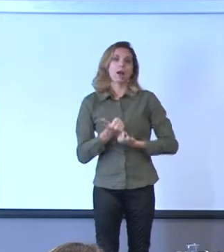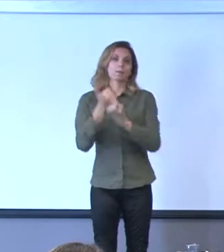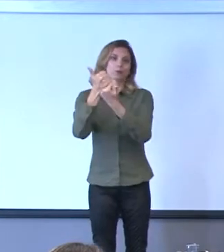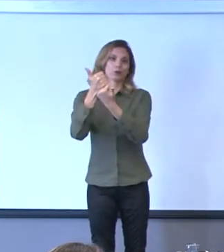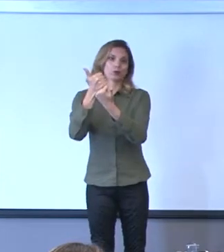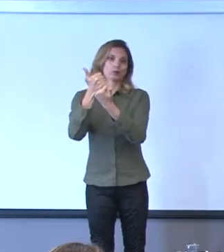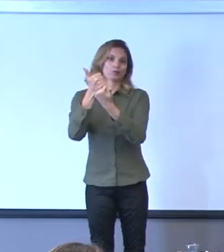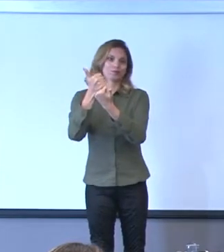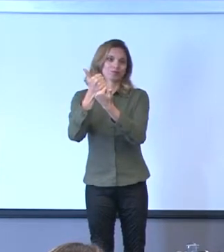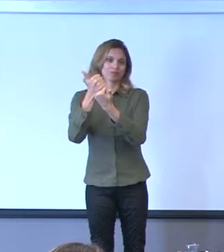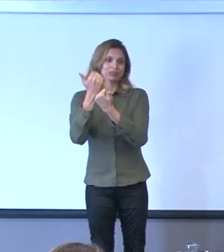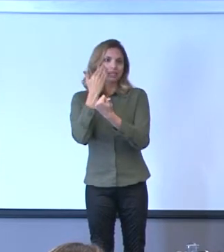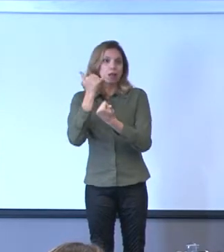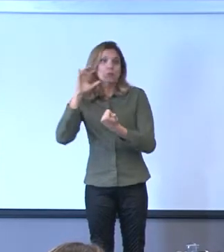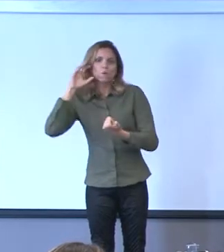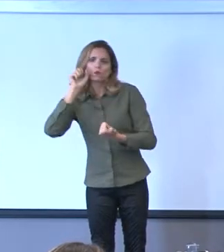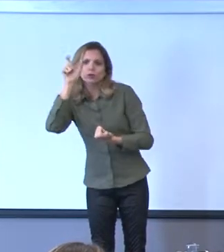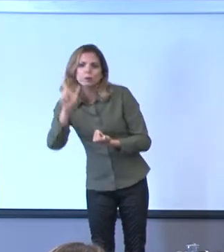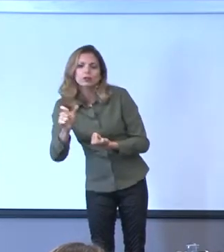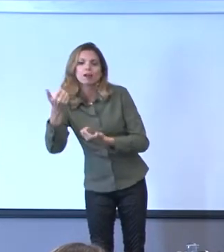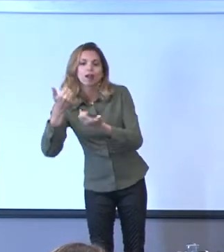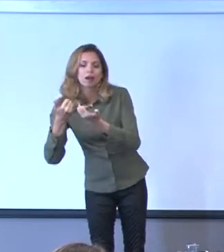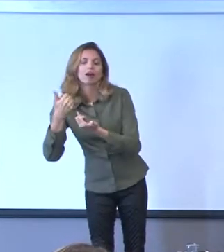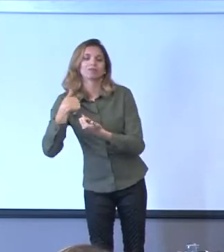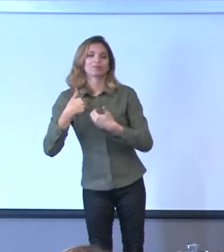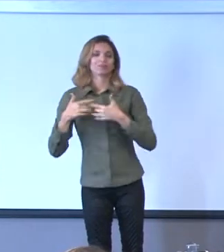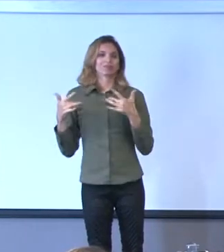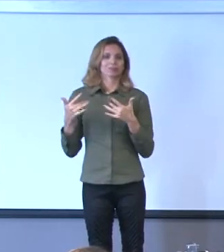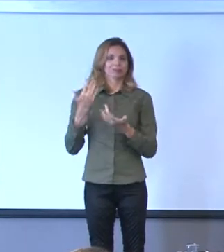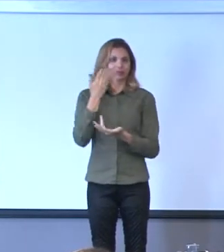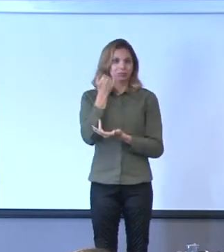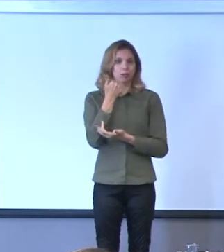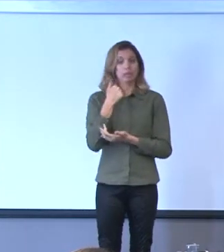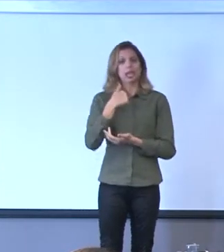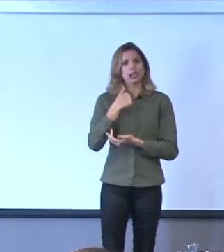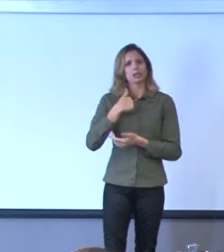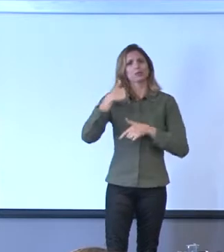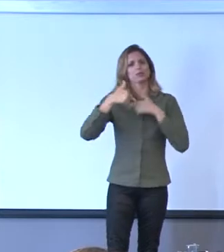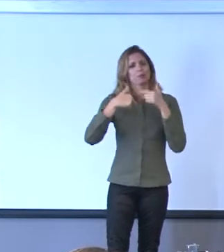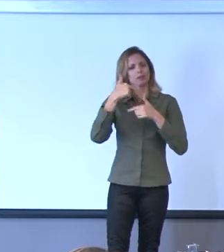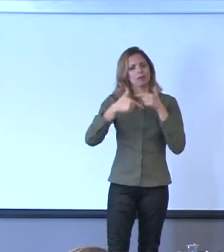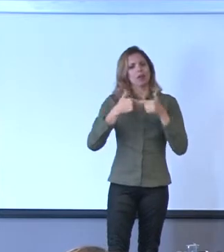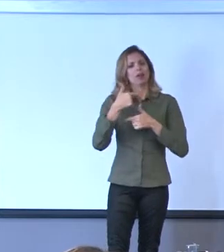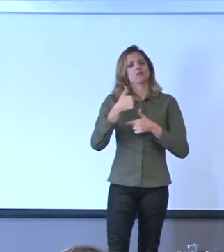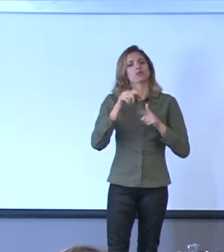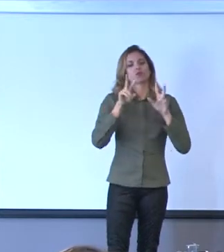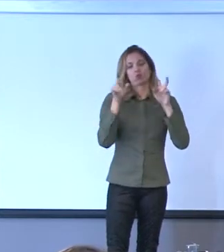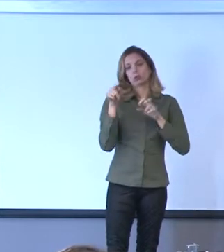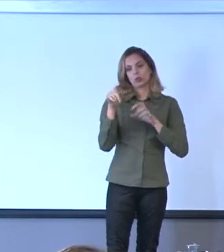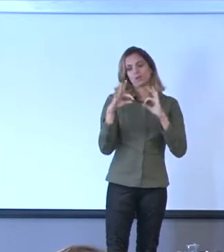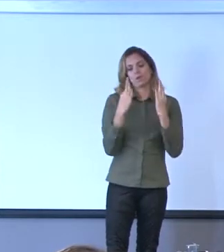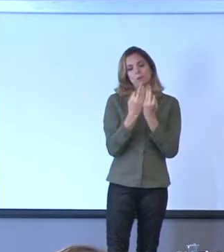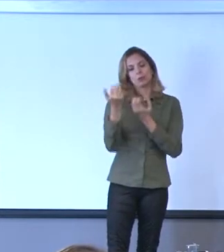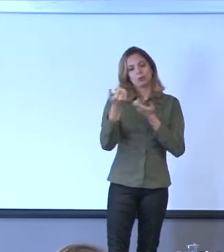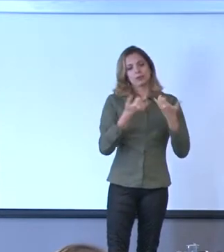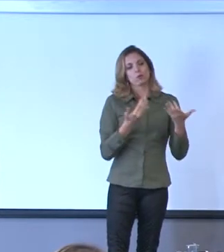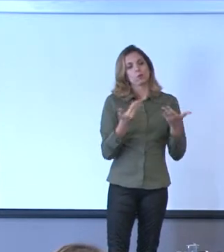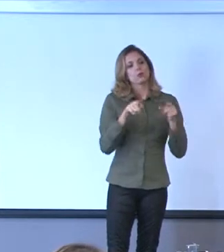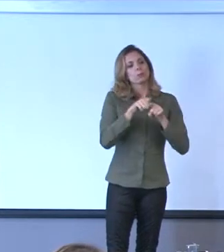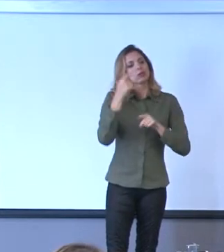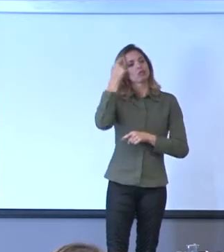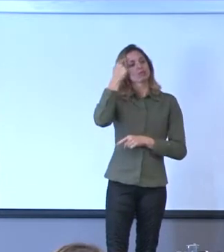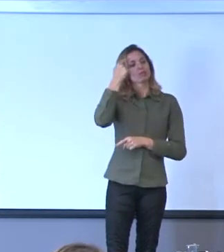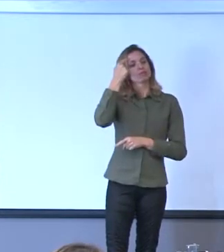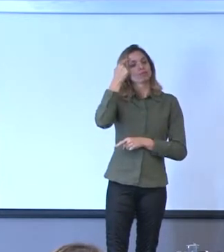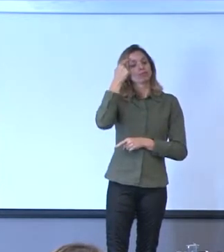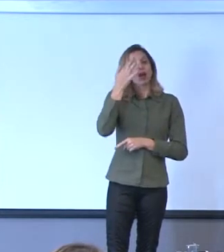Das experiências que eu conheci, que trabalhavam de forma interessante com essa questão da família, me